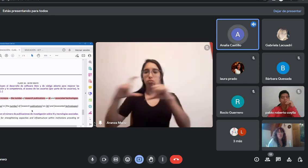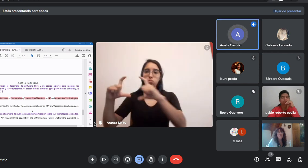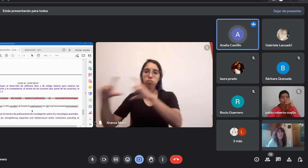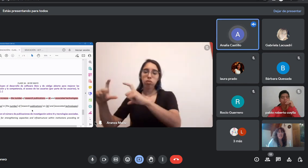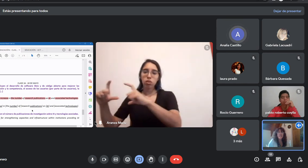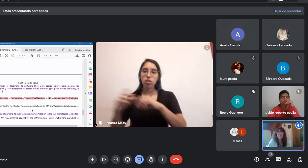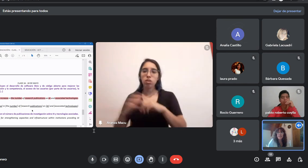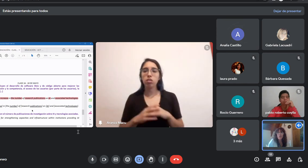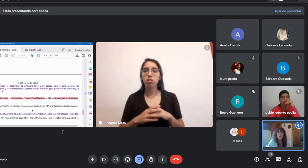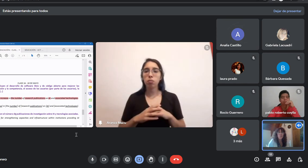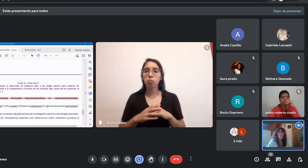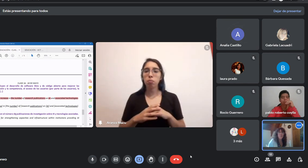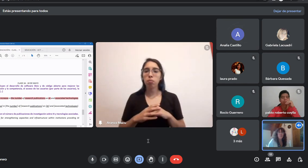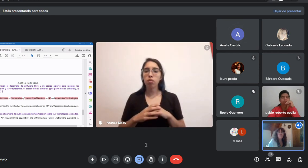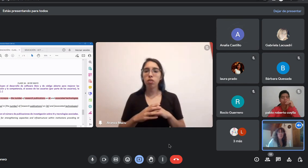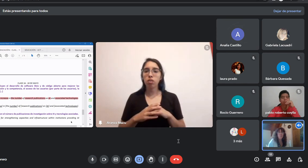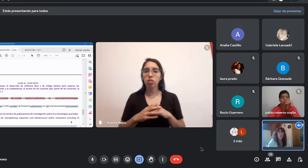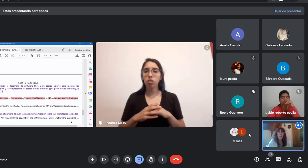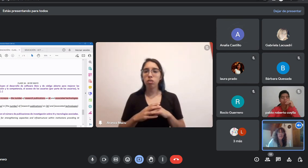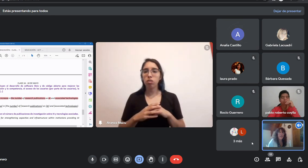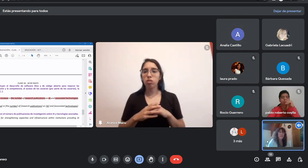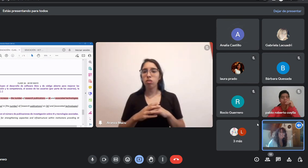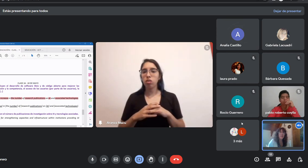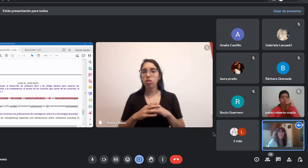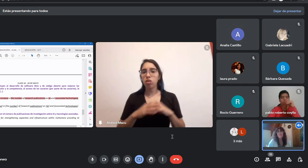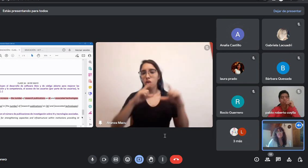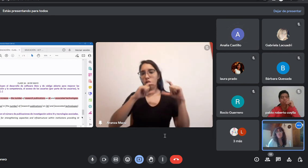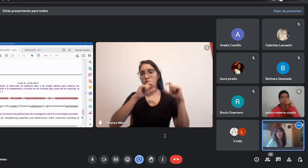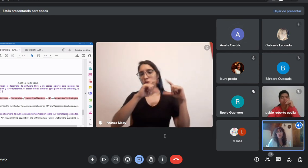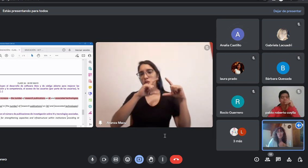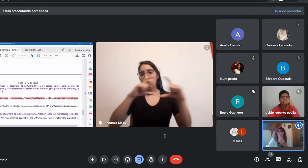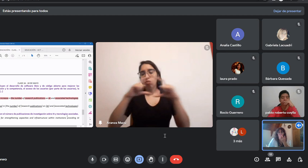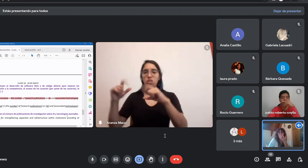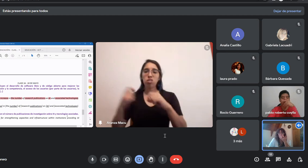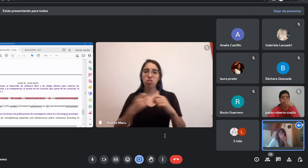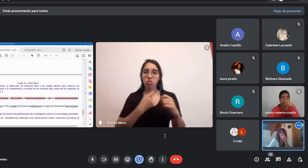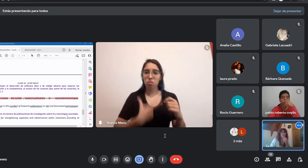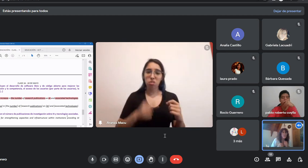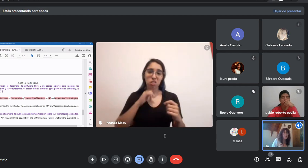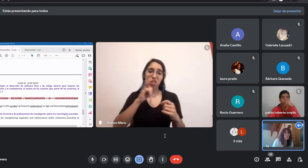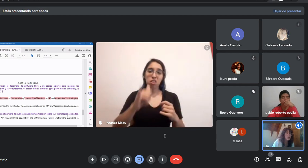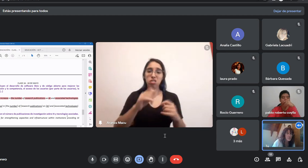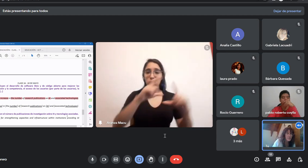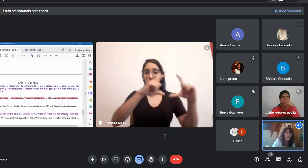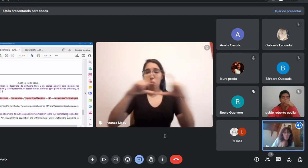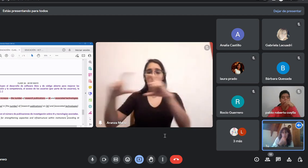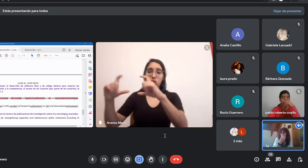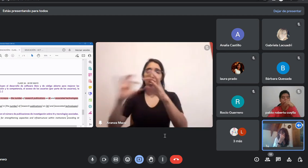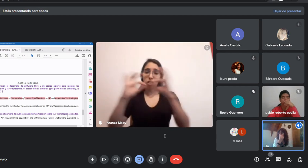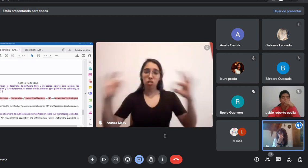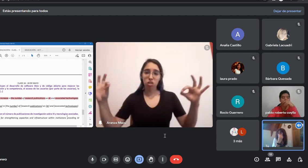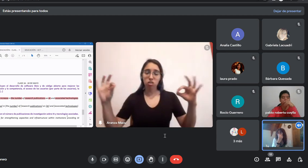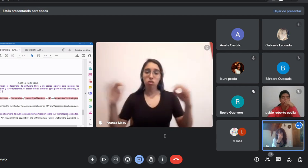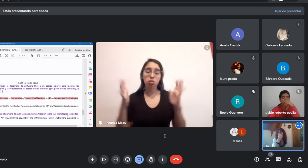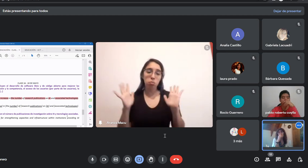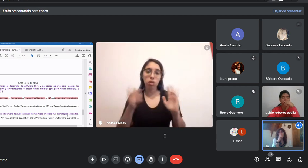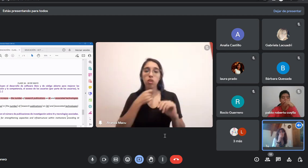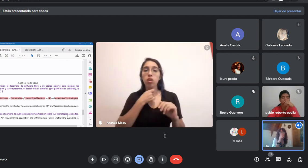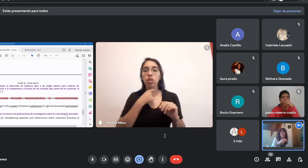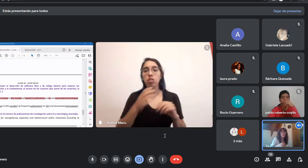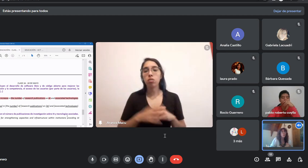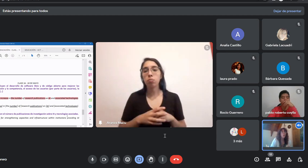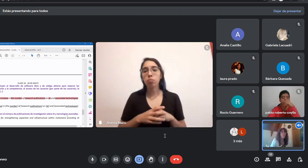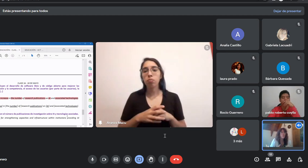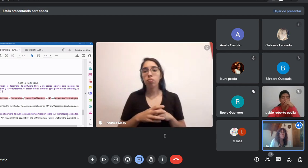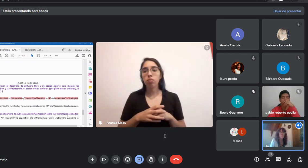Pablo, si querés decirlo, no, como quieran. O sea, yo quiero, estamos y 22, entonces como